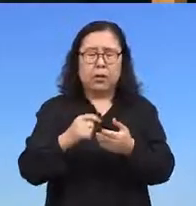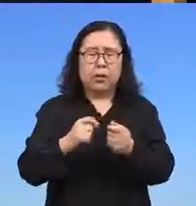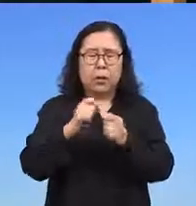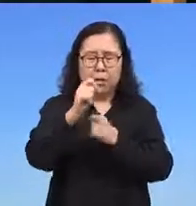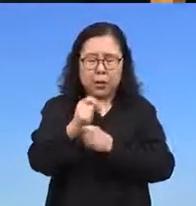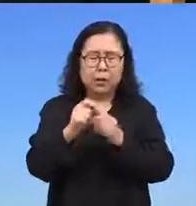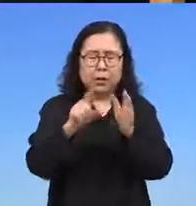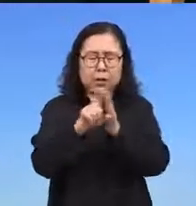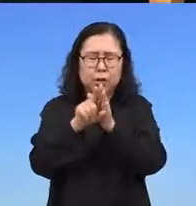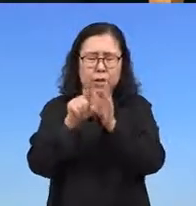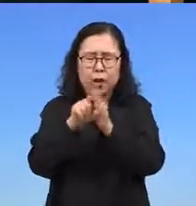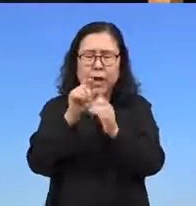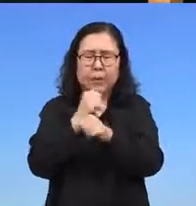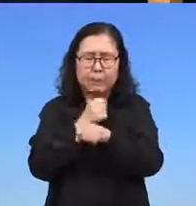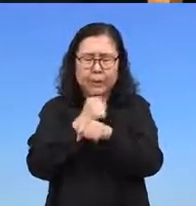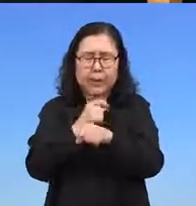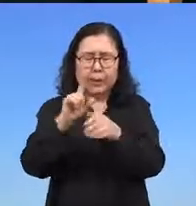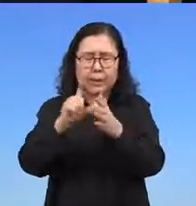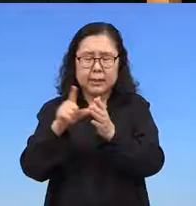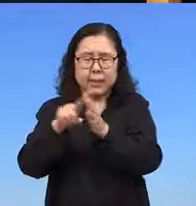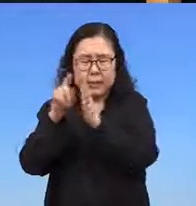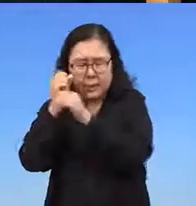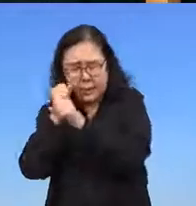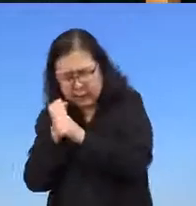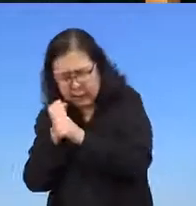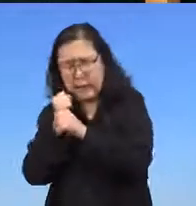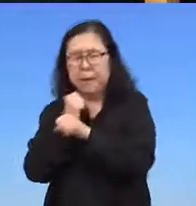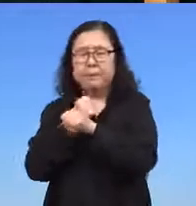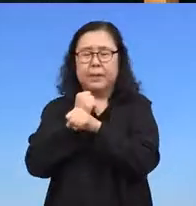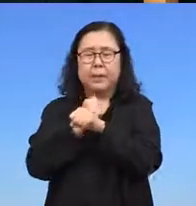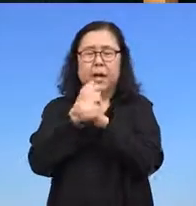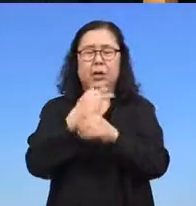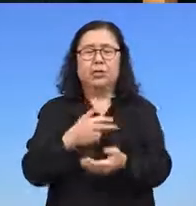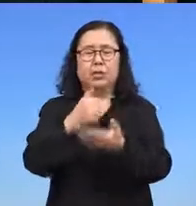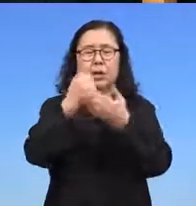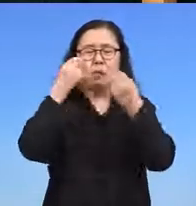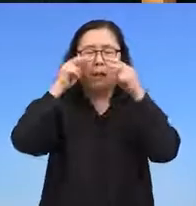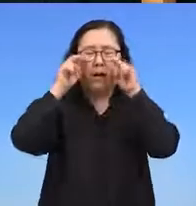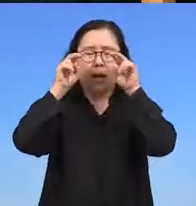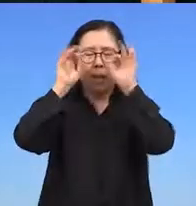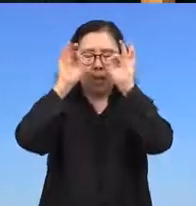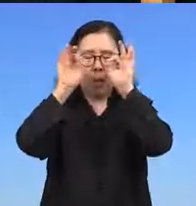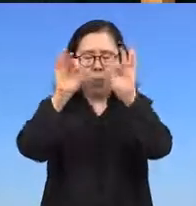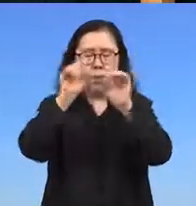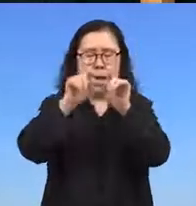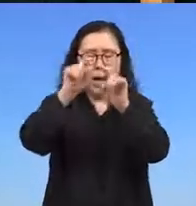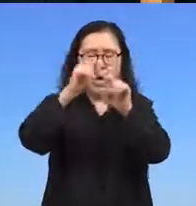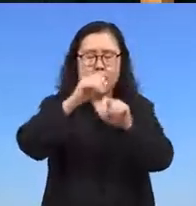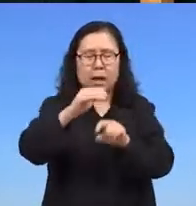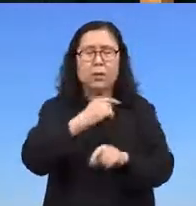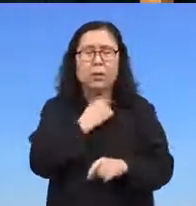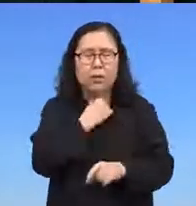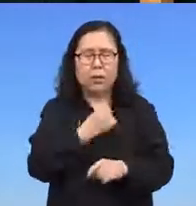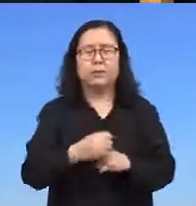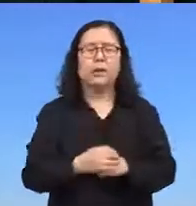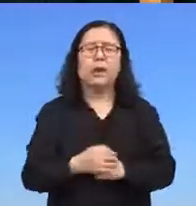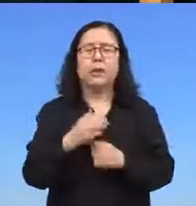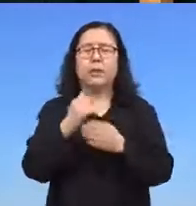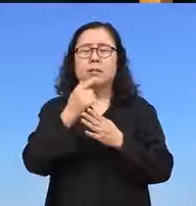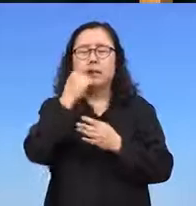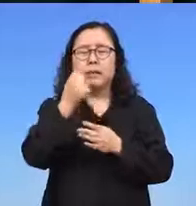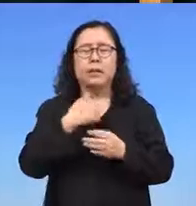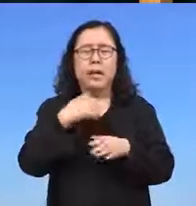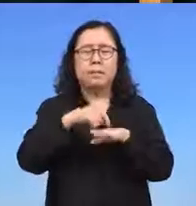시간 신뢰합니다. 그 주님을 이 시간 의지합니다. 그 주님을 바라보며 나아가기를 원합니다. 하나님